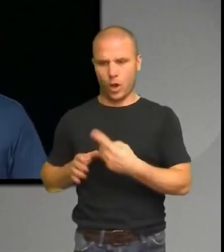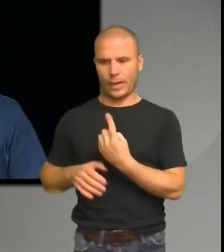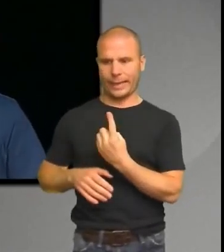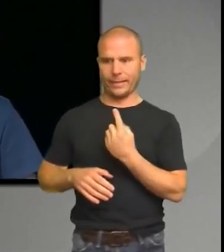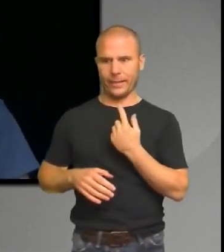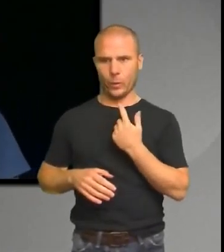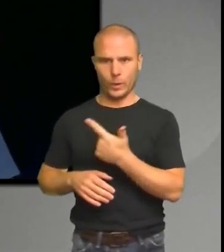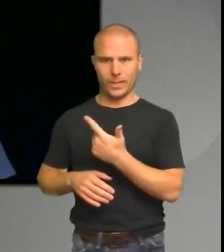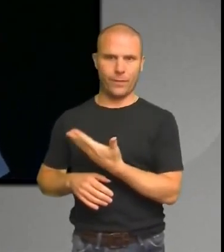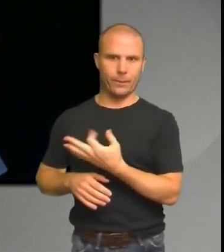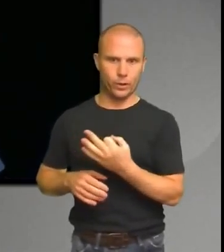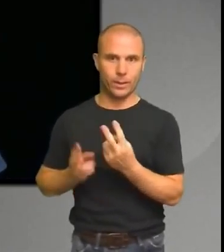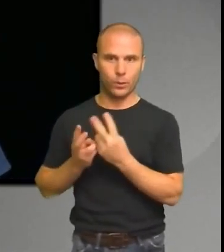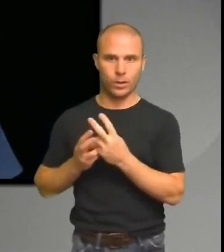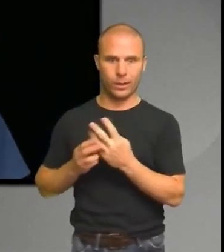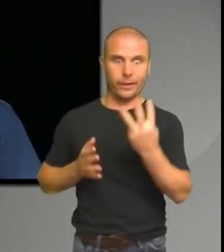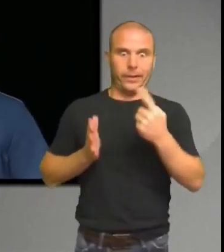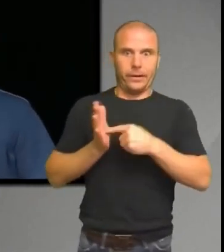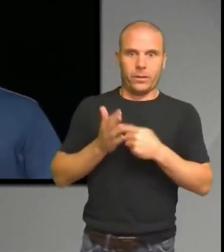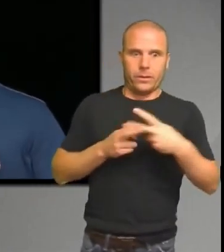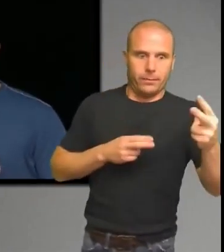Så att, den gick ganska fort.